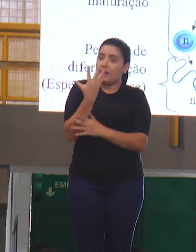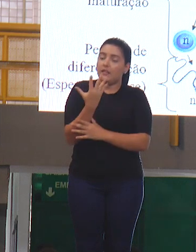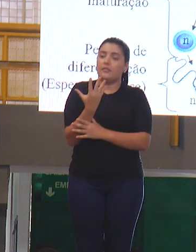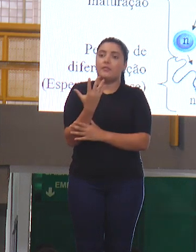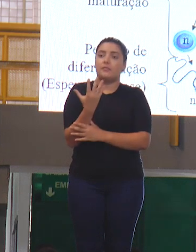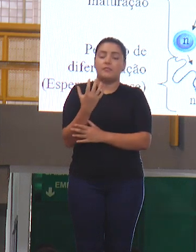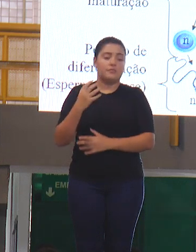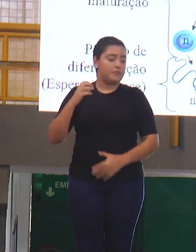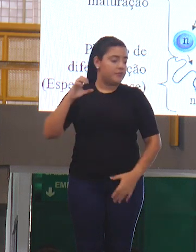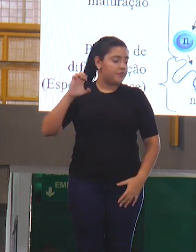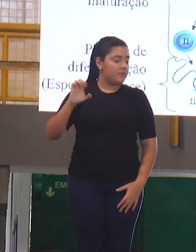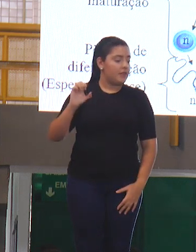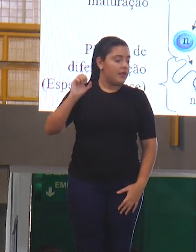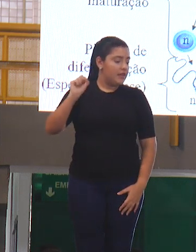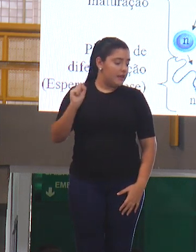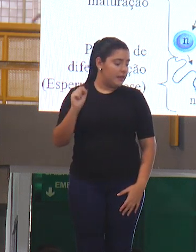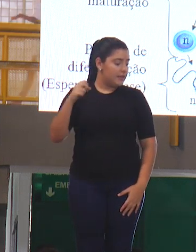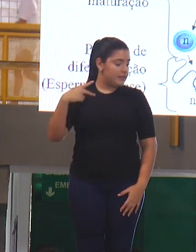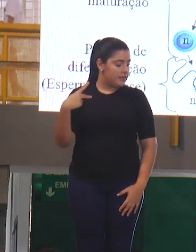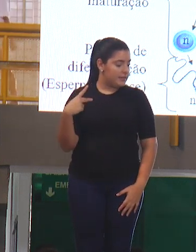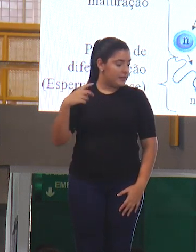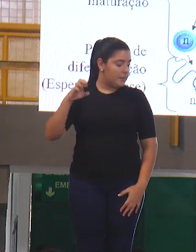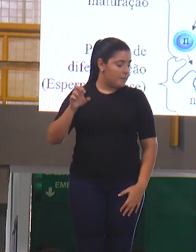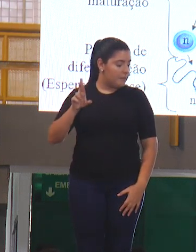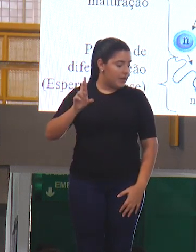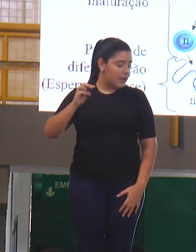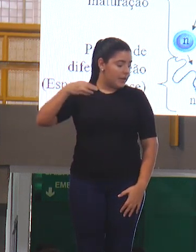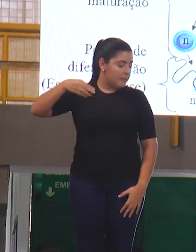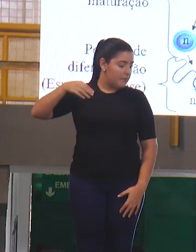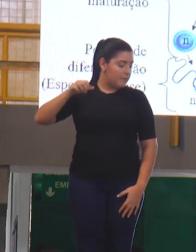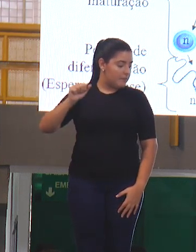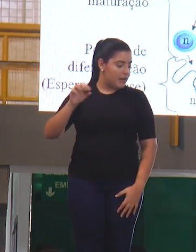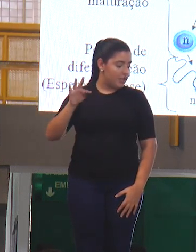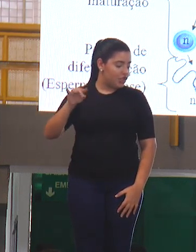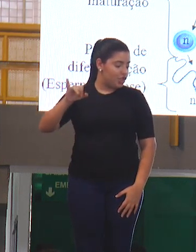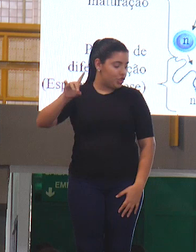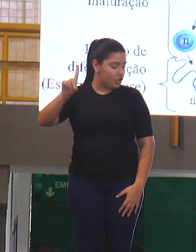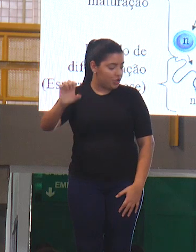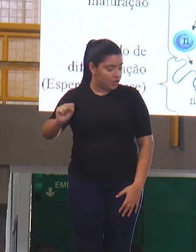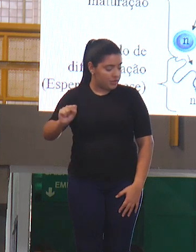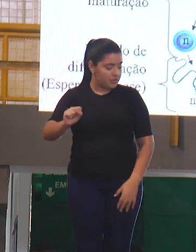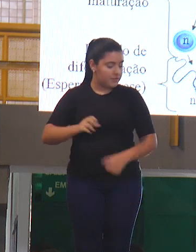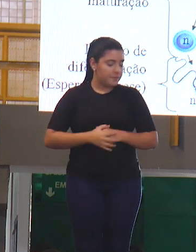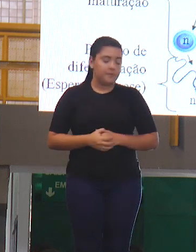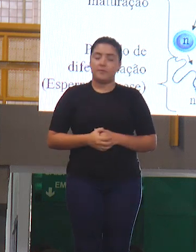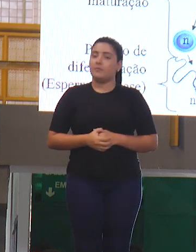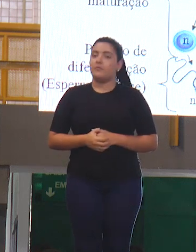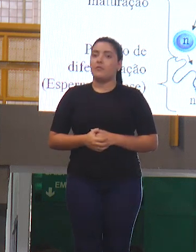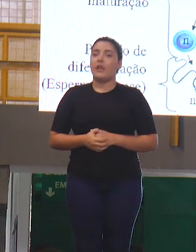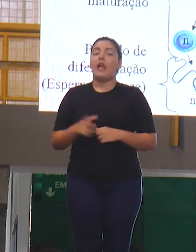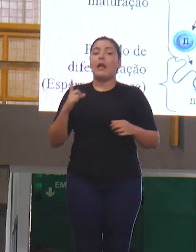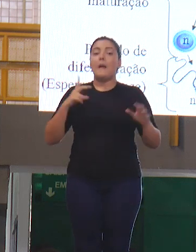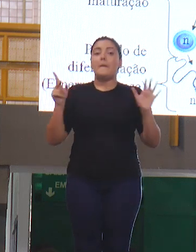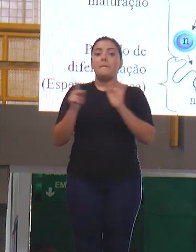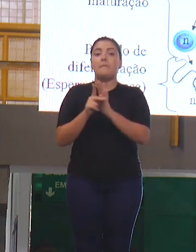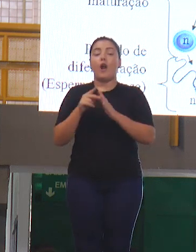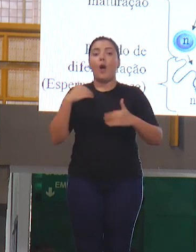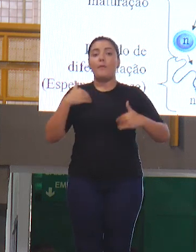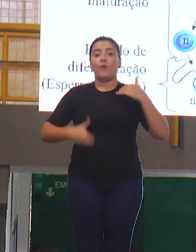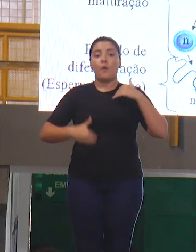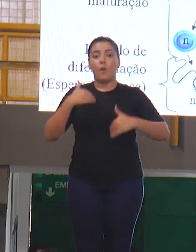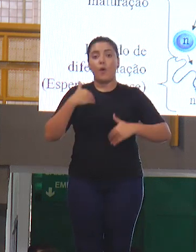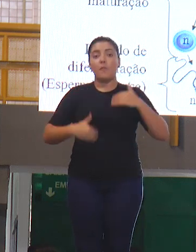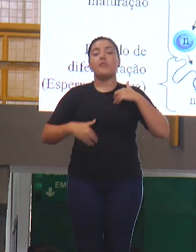chamadas espermátides. Essas espermátides, no ponto de vista genético, já se